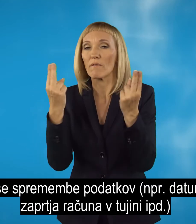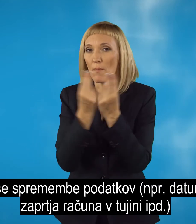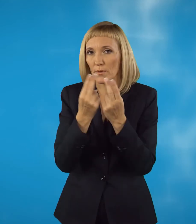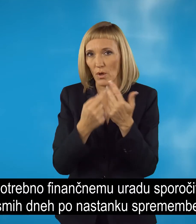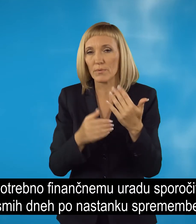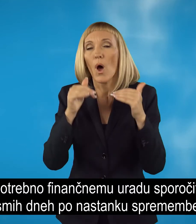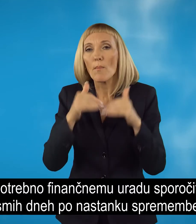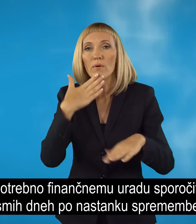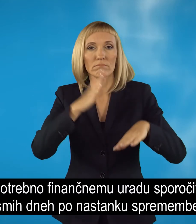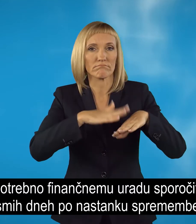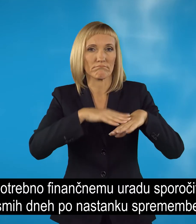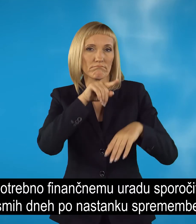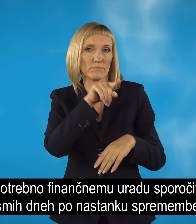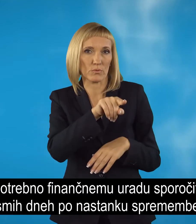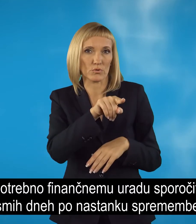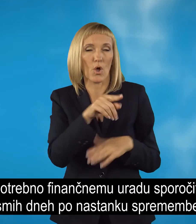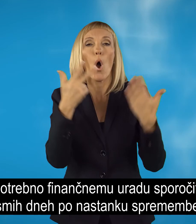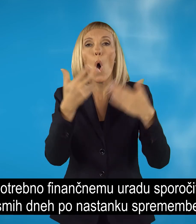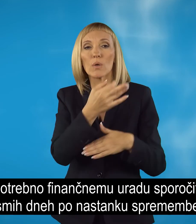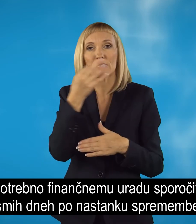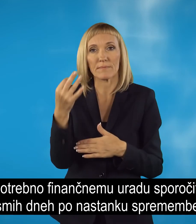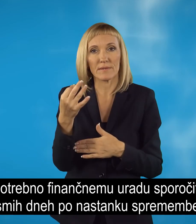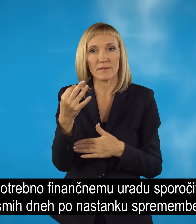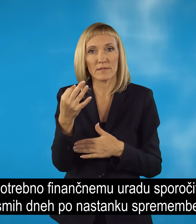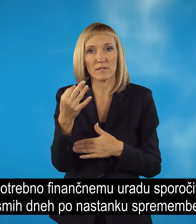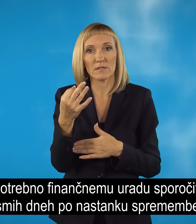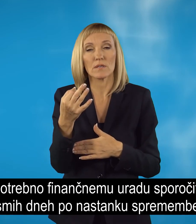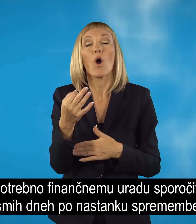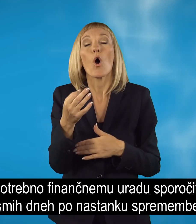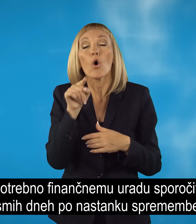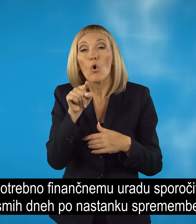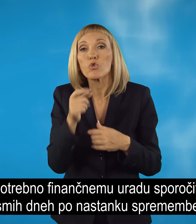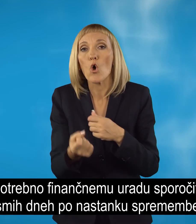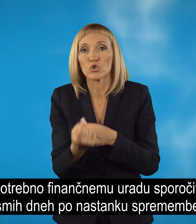je potrebno finančnemu uradu sporočiti v 8 dneh po nastanku spremembe.